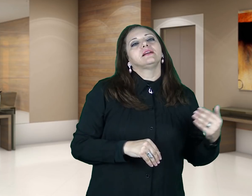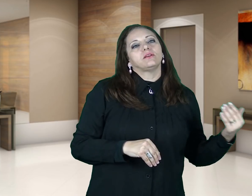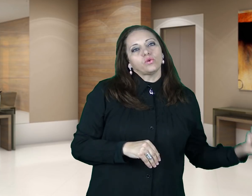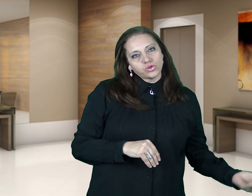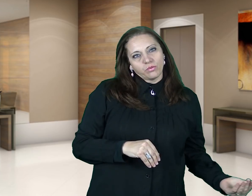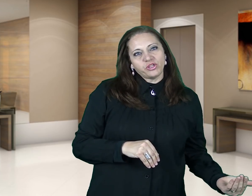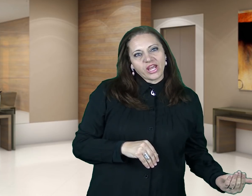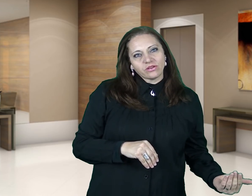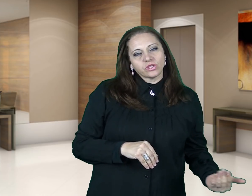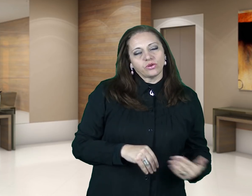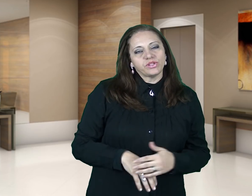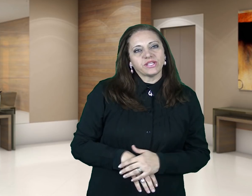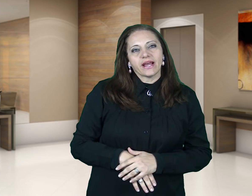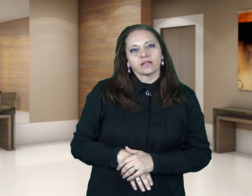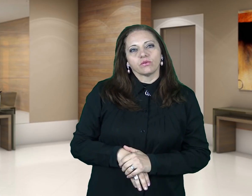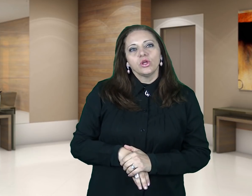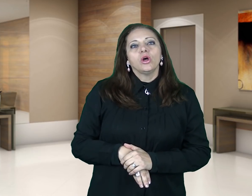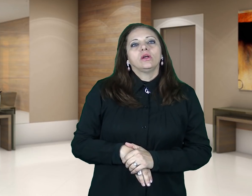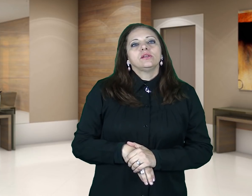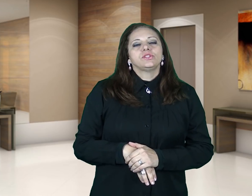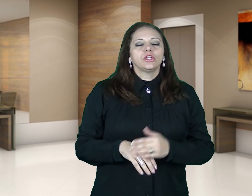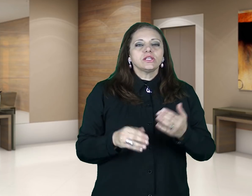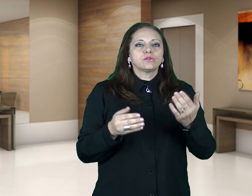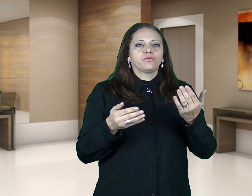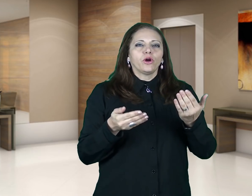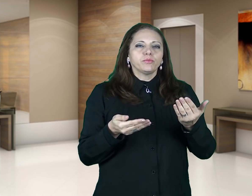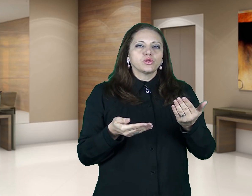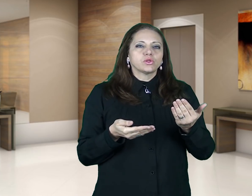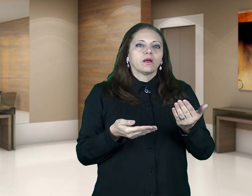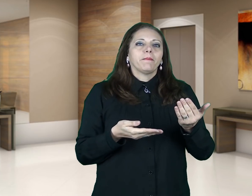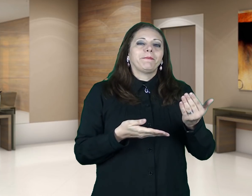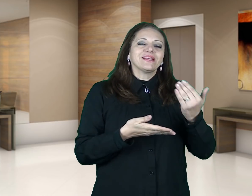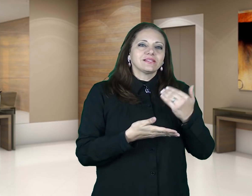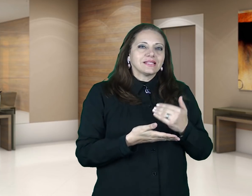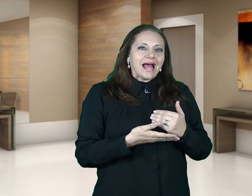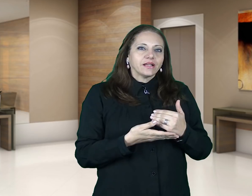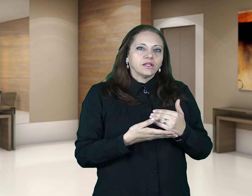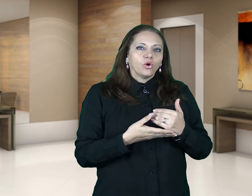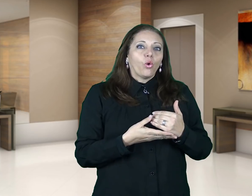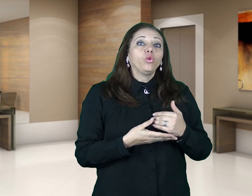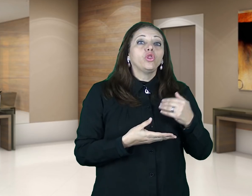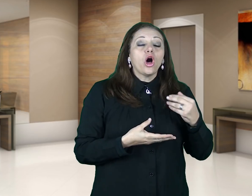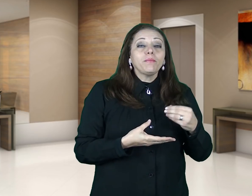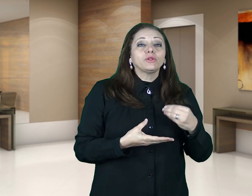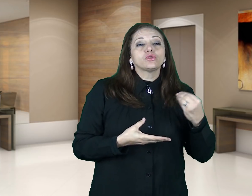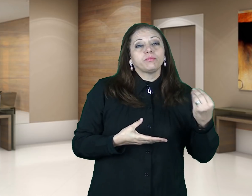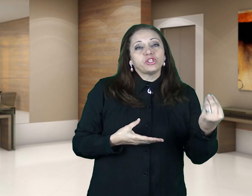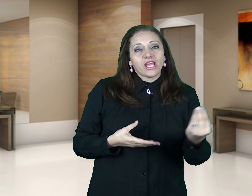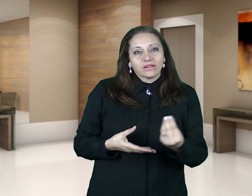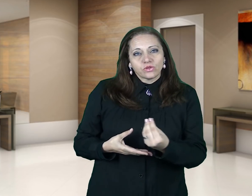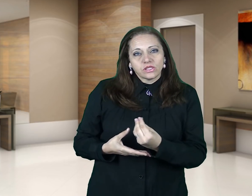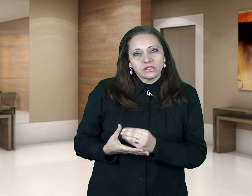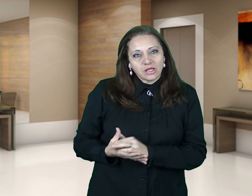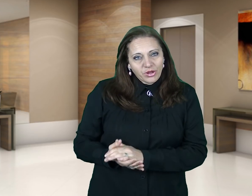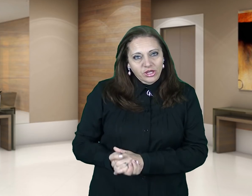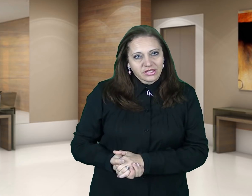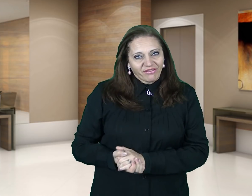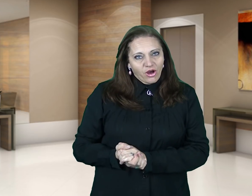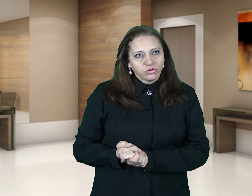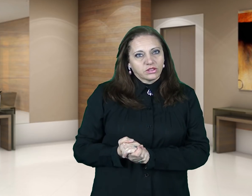nomear os objetos que nos cercam. Se nós formos pensar o nome dos objetos que estão à nossa